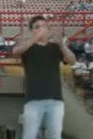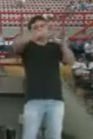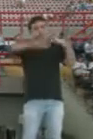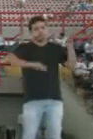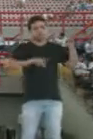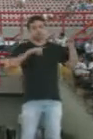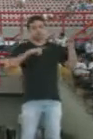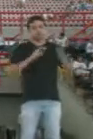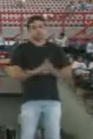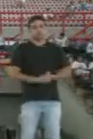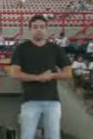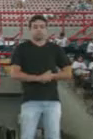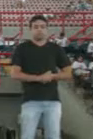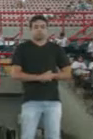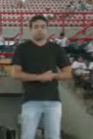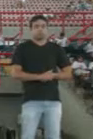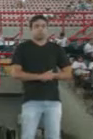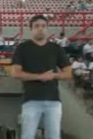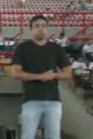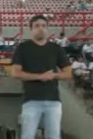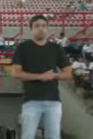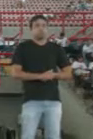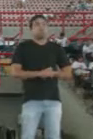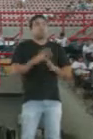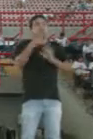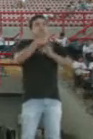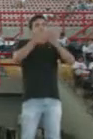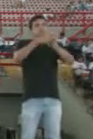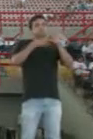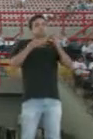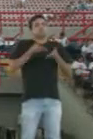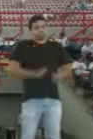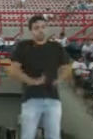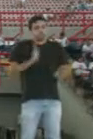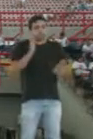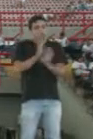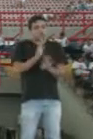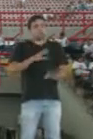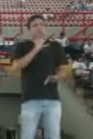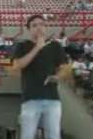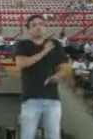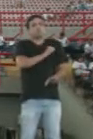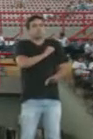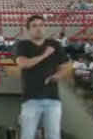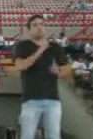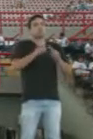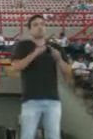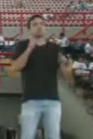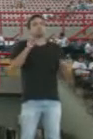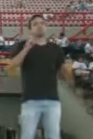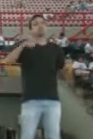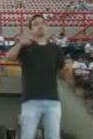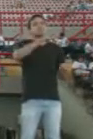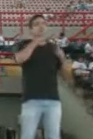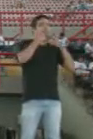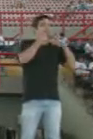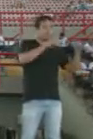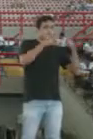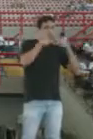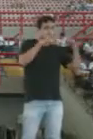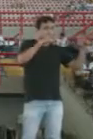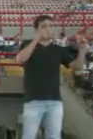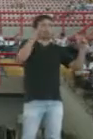Vamos ler aí. Os textos nascem de uma linda história de amor, porque se você não entender a linguagem como